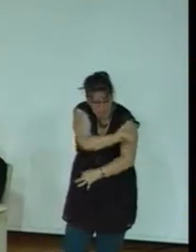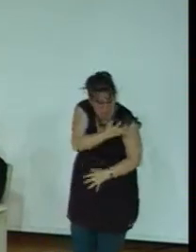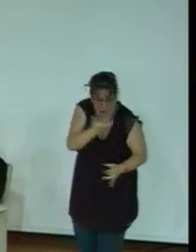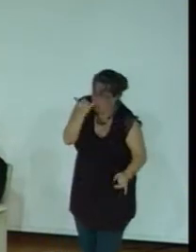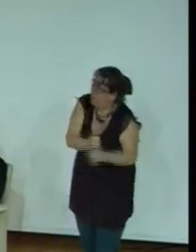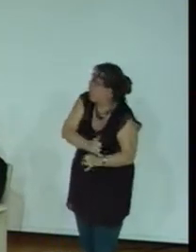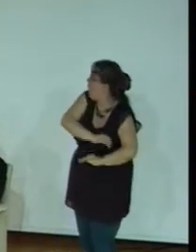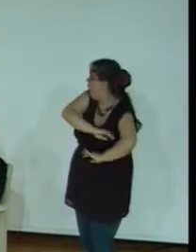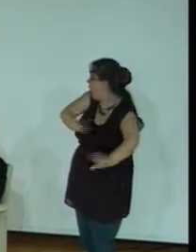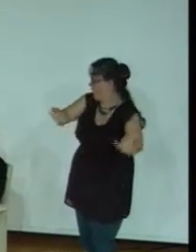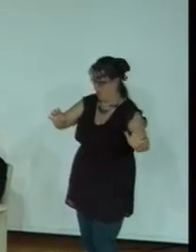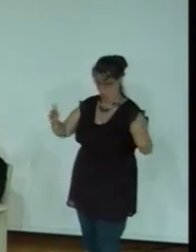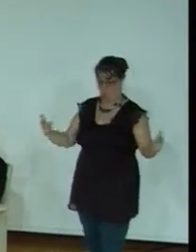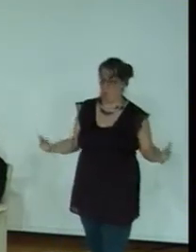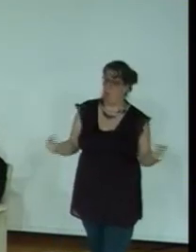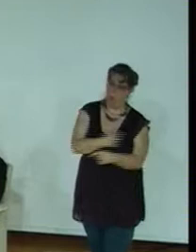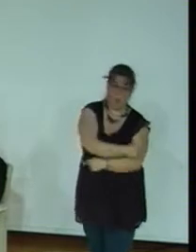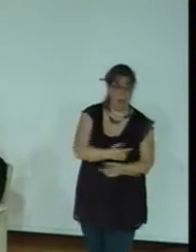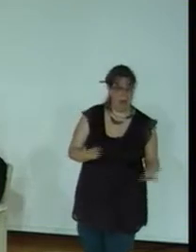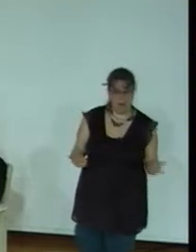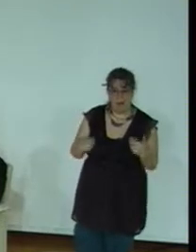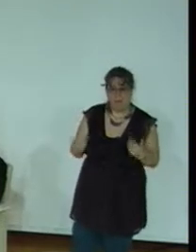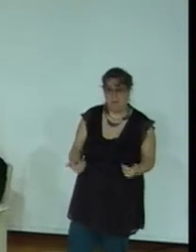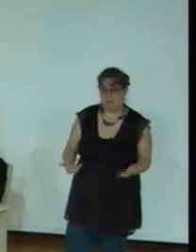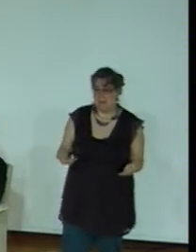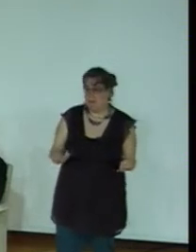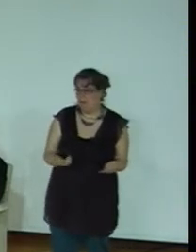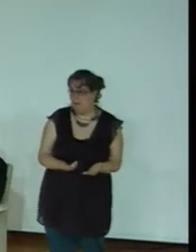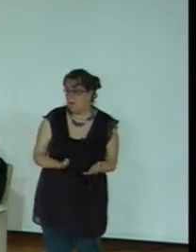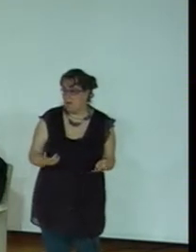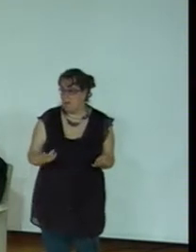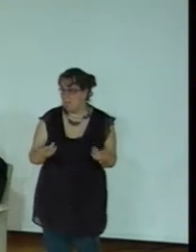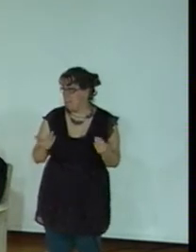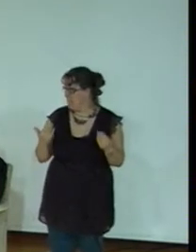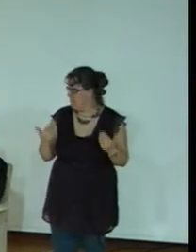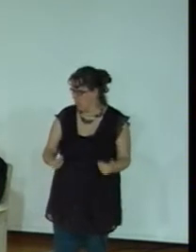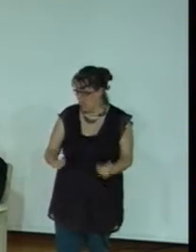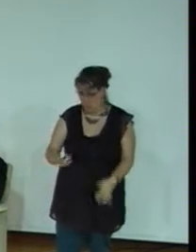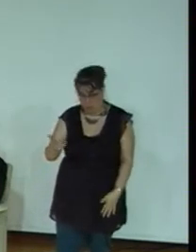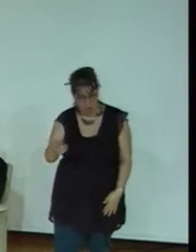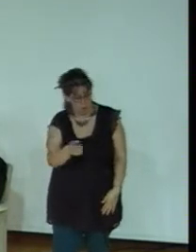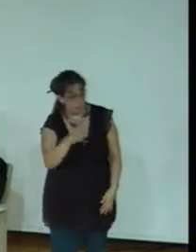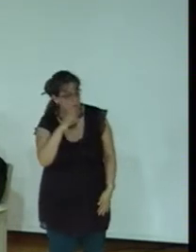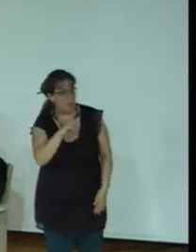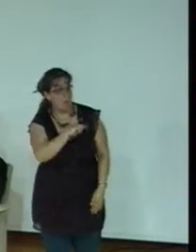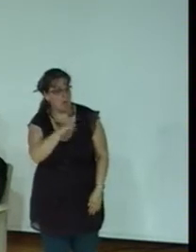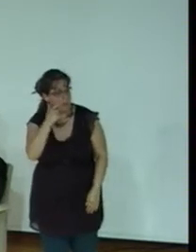au contraire qu'on a un moyen maintenant d'intercepter les actions,